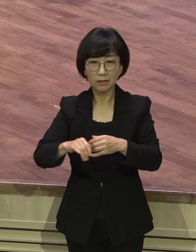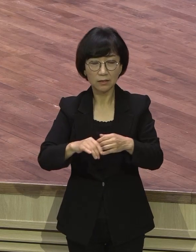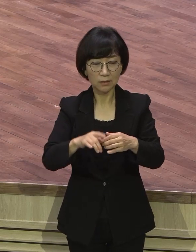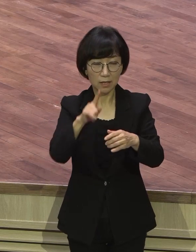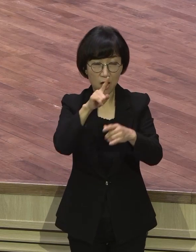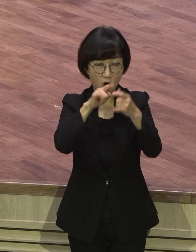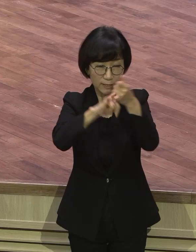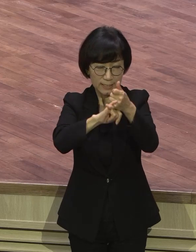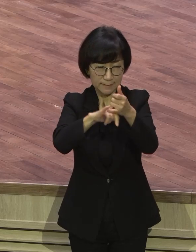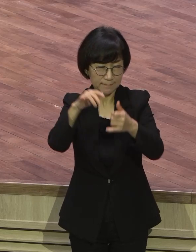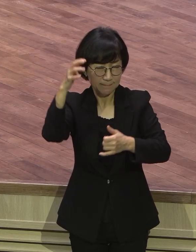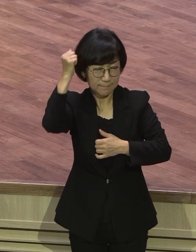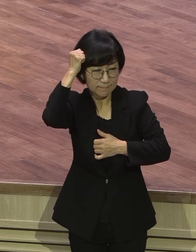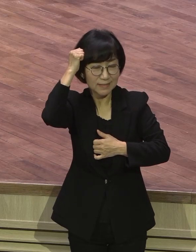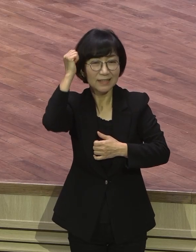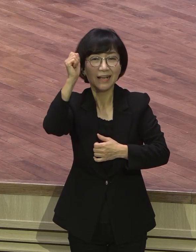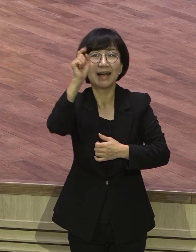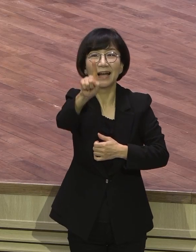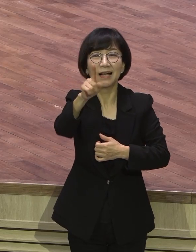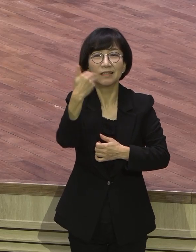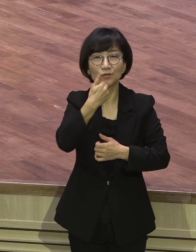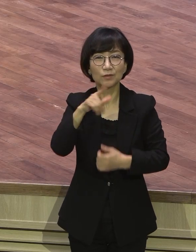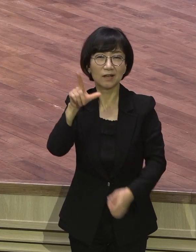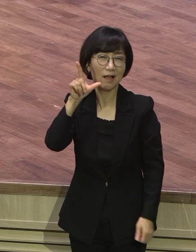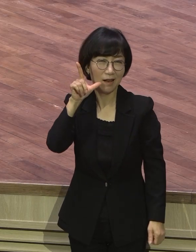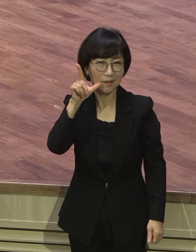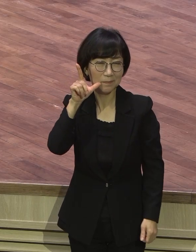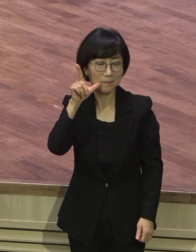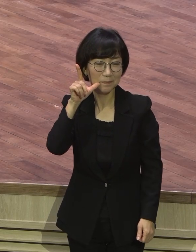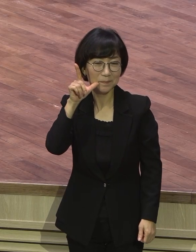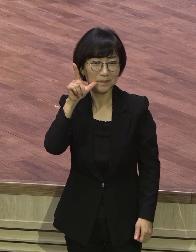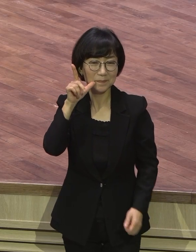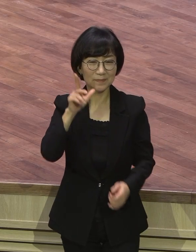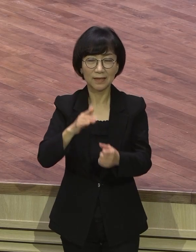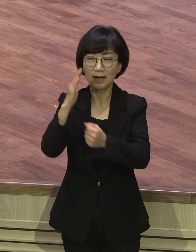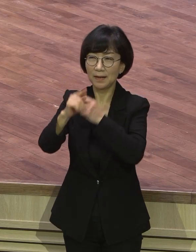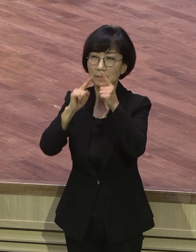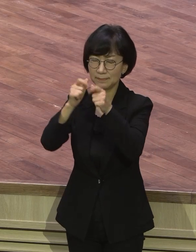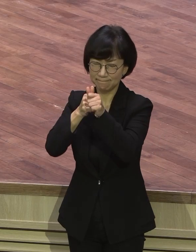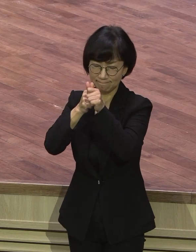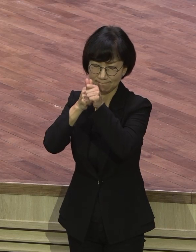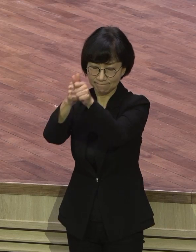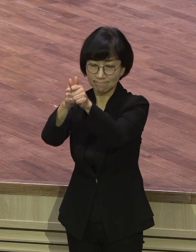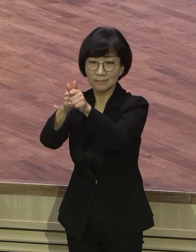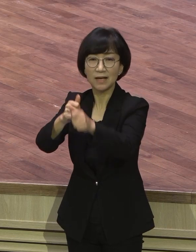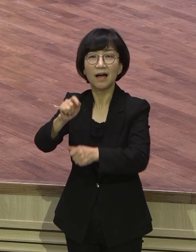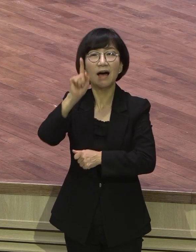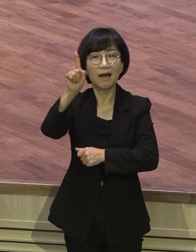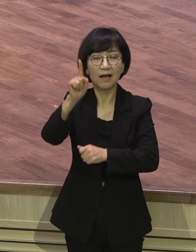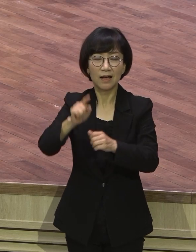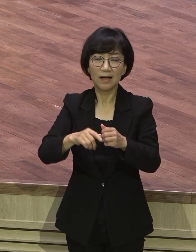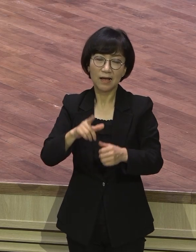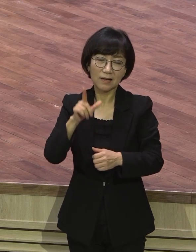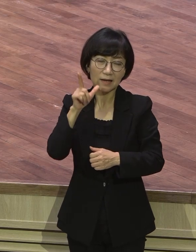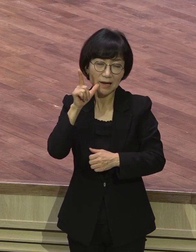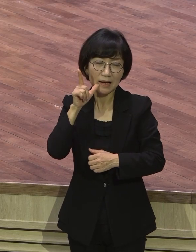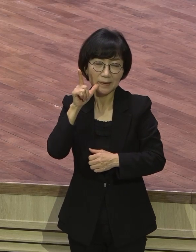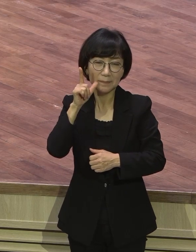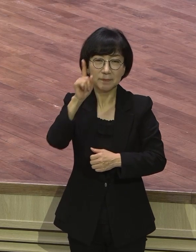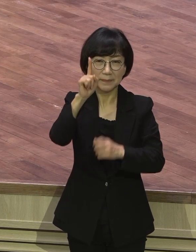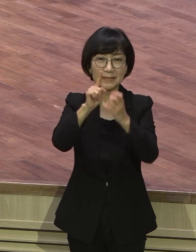민주주의 아니에요. 다수의 길 아니에요. 말씀 중심이에요. 이 말씀 갈렙만 말씀을 잡았어요. 무슨